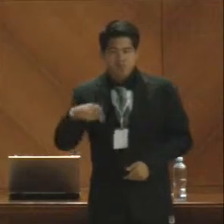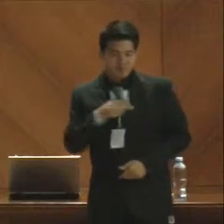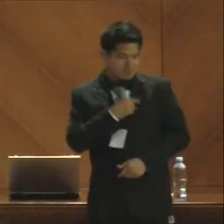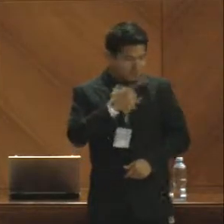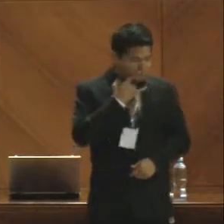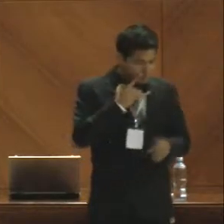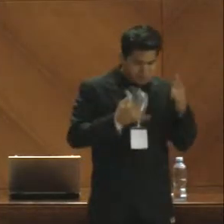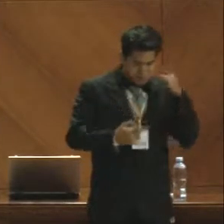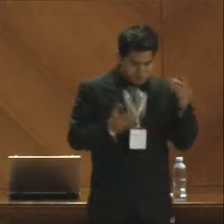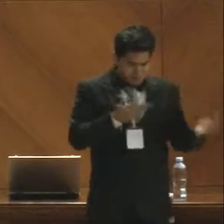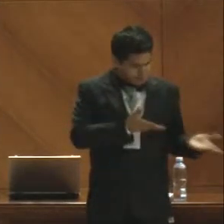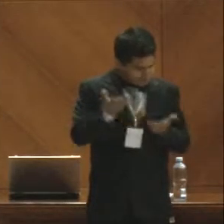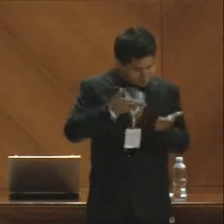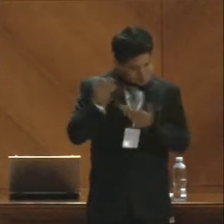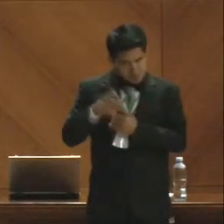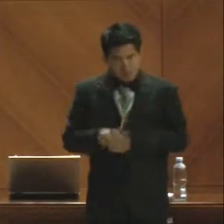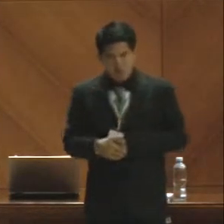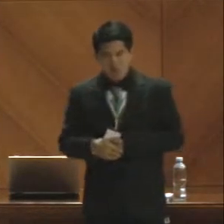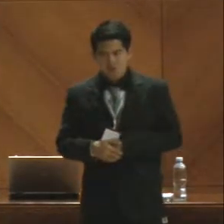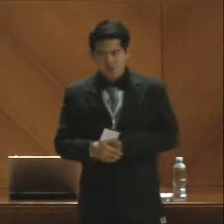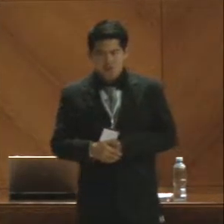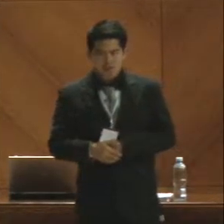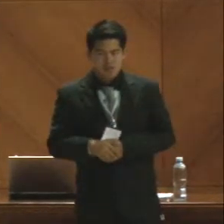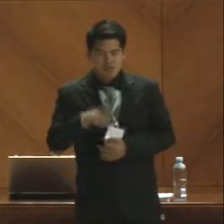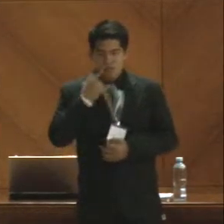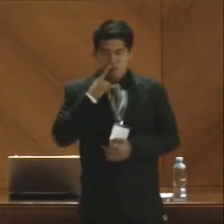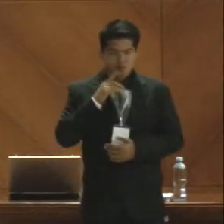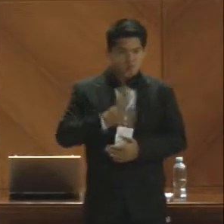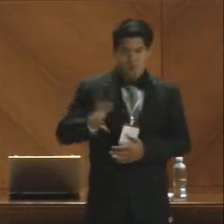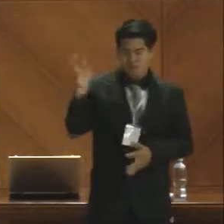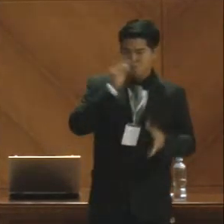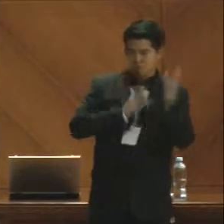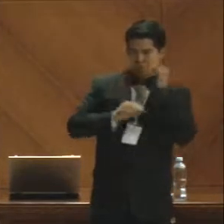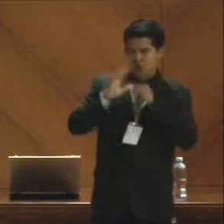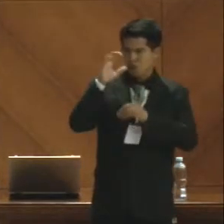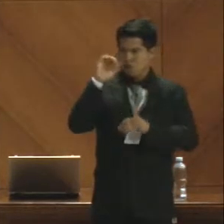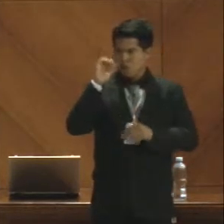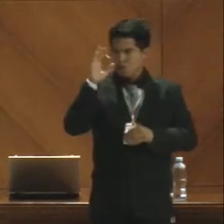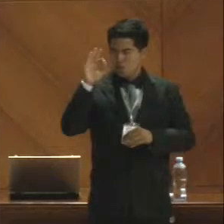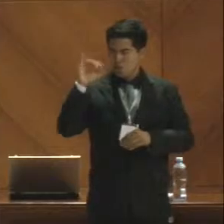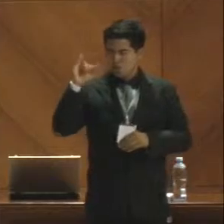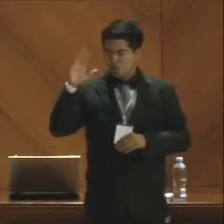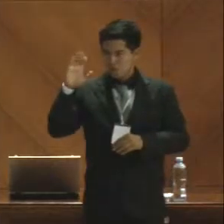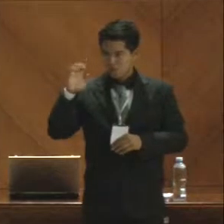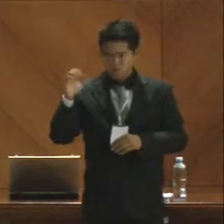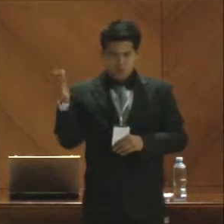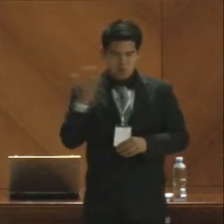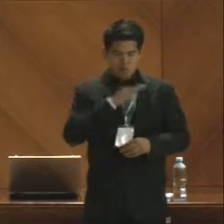niños a Microsoft. Yo cada vez que escucho que un niño aprende a usar Office o a usar Windows, yo me imagino